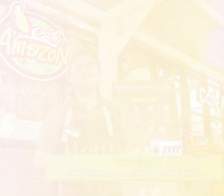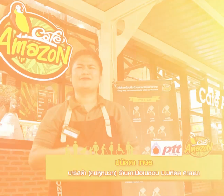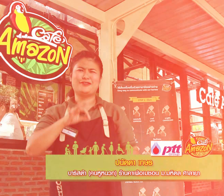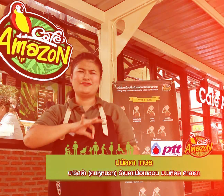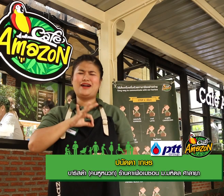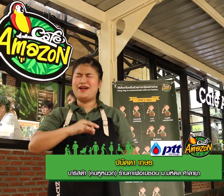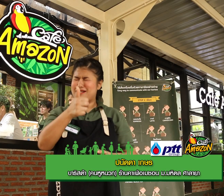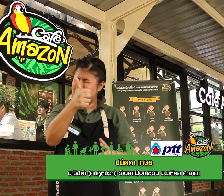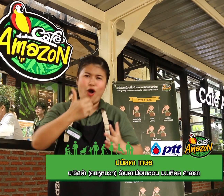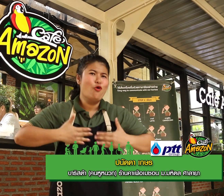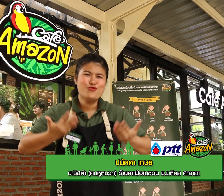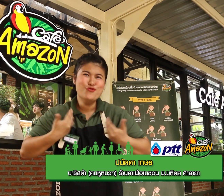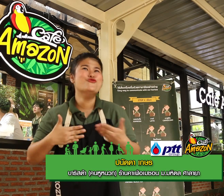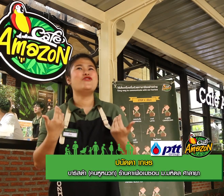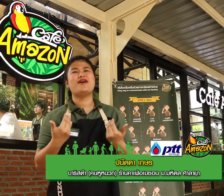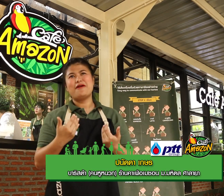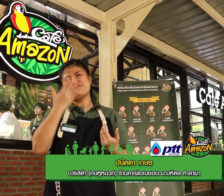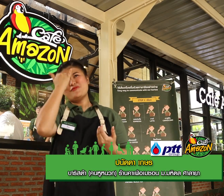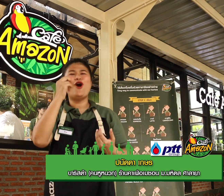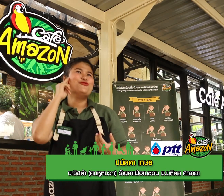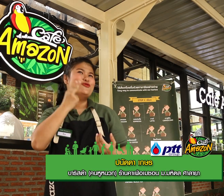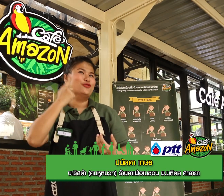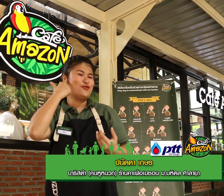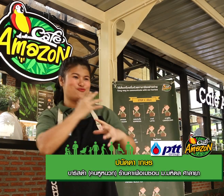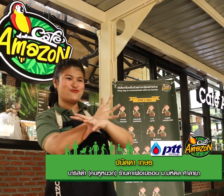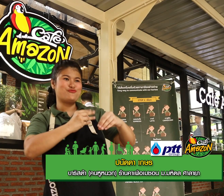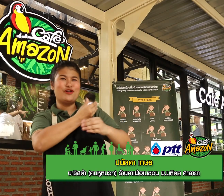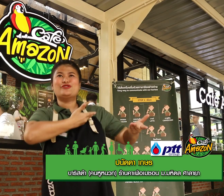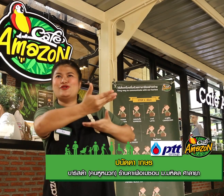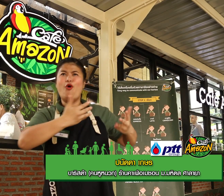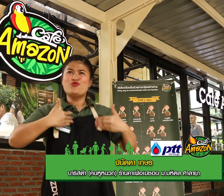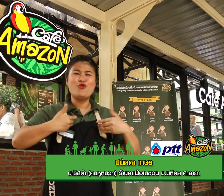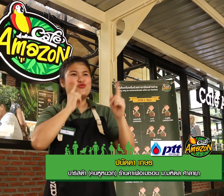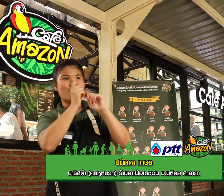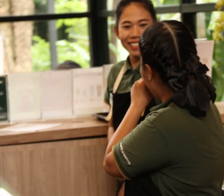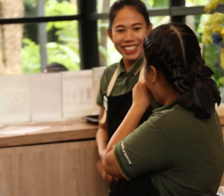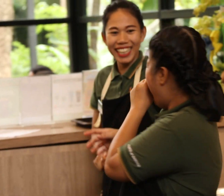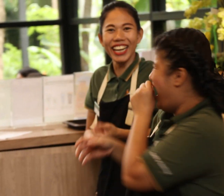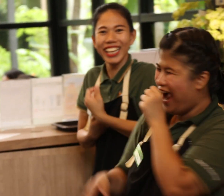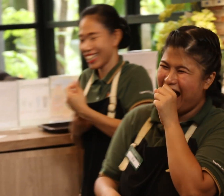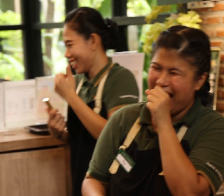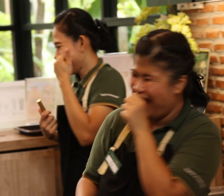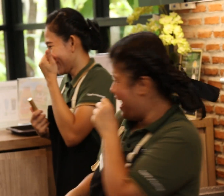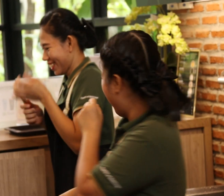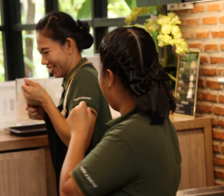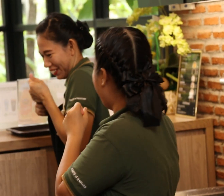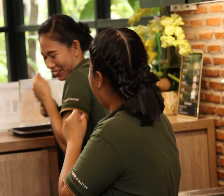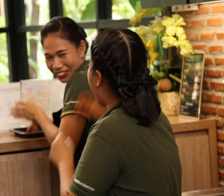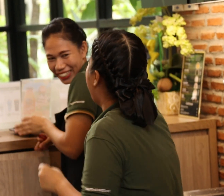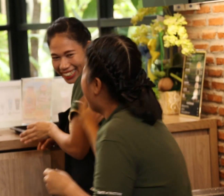รู้สึกดีมากเลยนะคะเพราะว่าได้แลกเปลี่ยนประสบการณ์เรียนรู้ร่วมกับเพื่อนหูดีแล้วก็คนหูหนวกแล้วก็ได้ลงมือปฏิบัติ